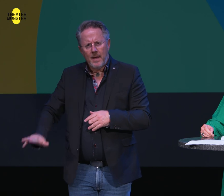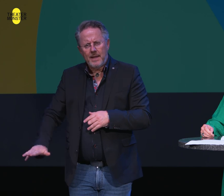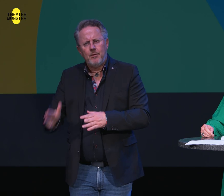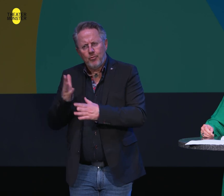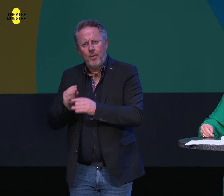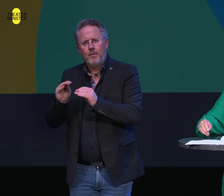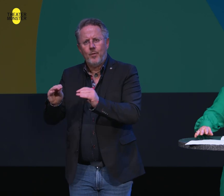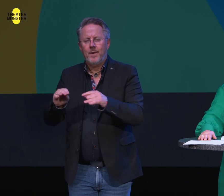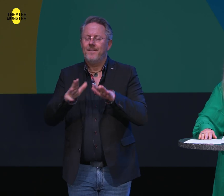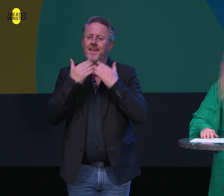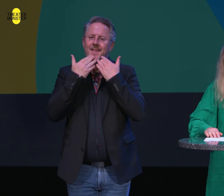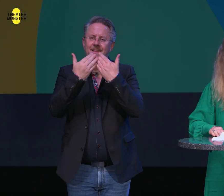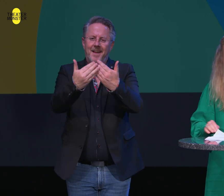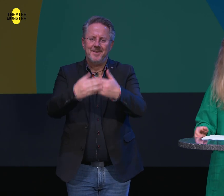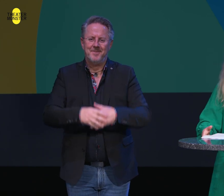Vielen Dank.